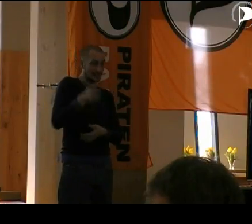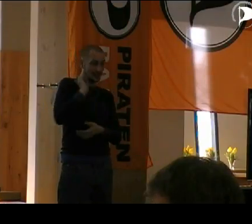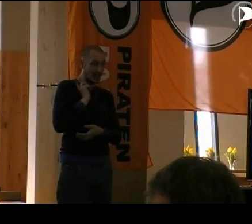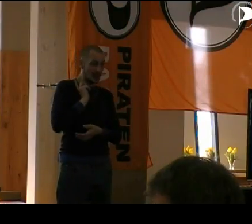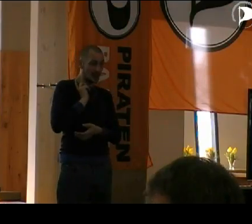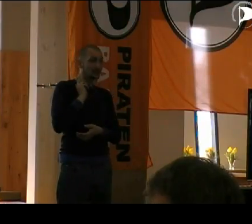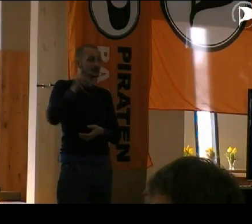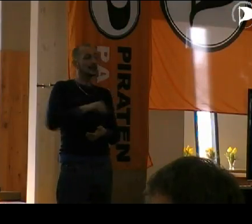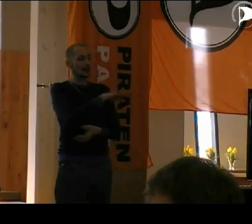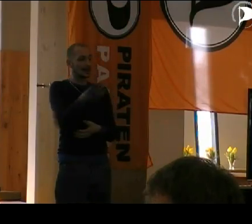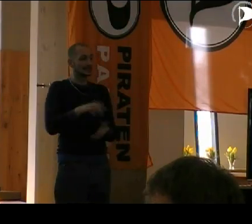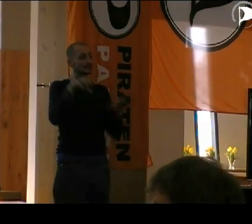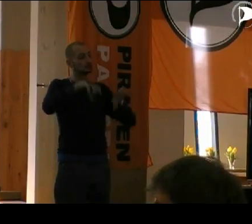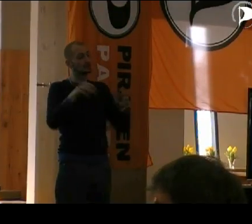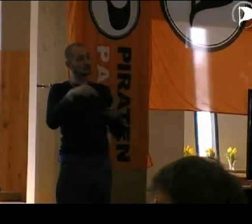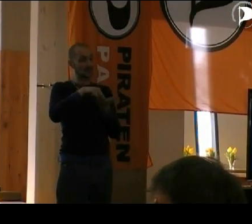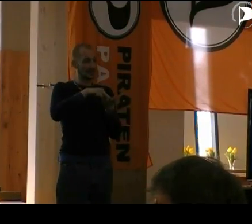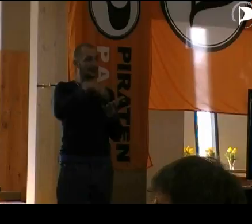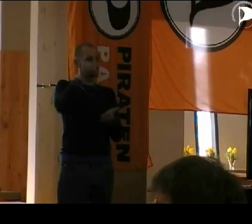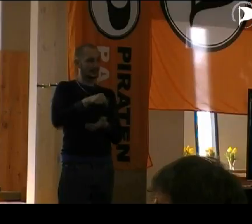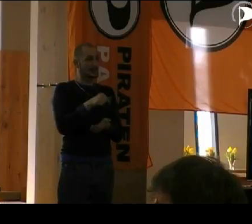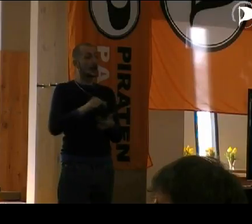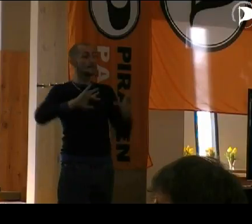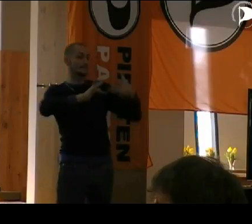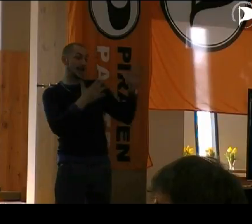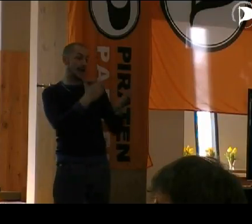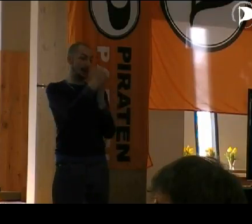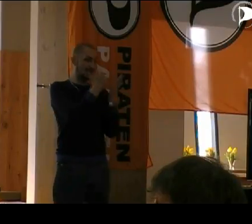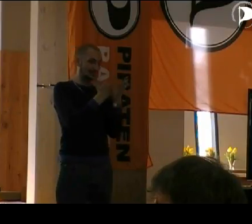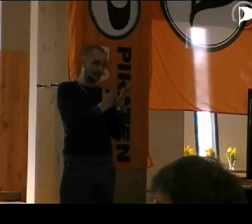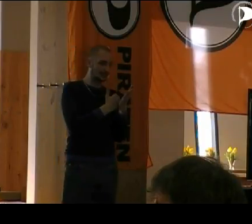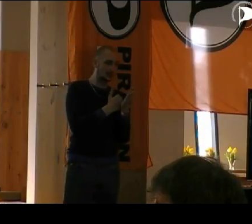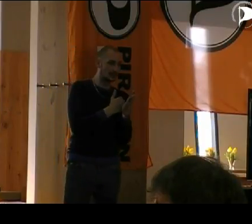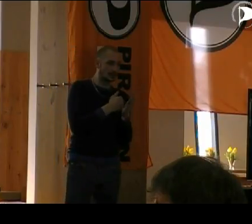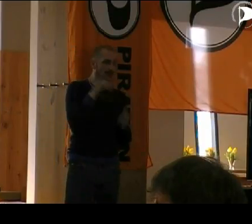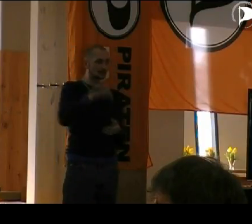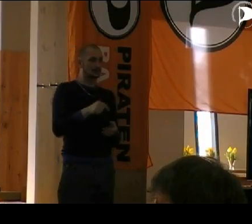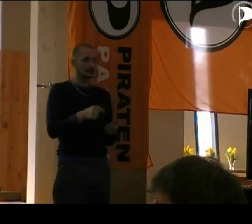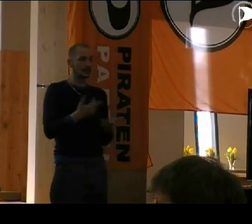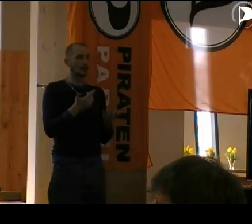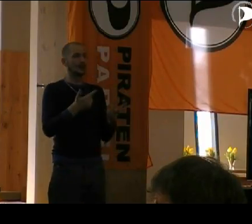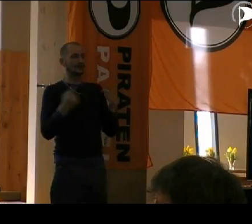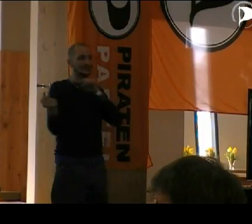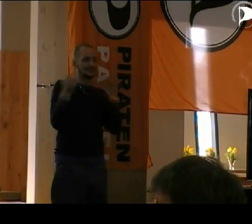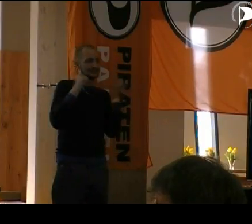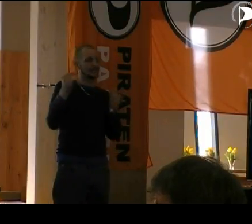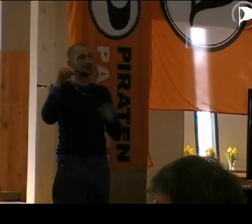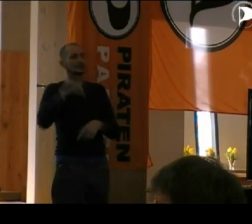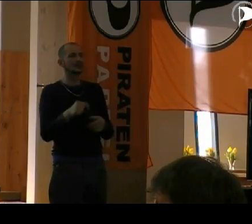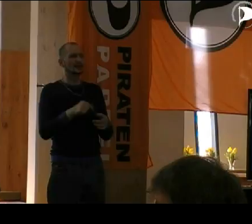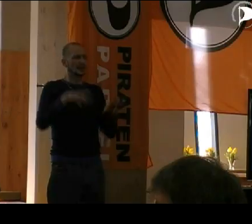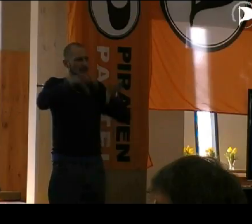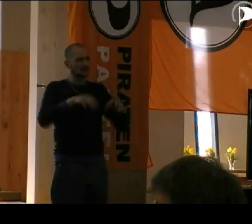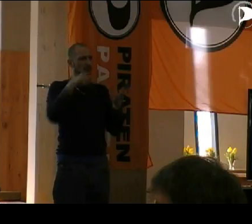landesgeschäftsstelle da hatte ich die person auf der welt wird dann von einem land diskutiert wurde als ich bin weiter moderne landes beschäftigen den pflanzen davon